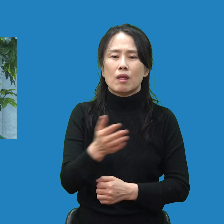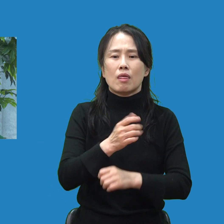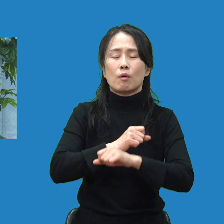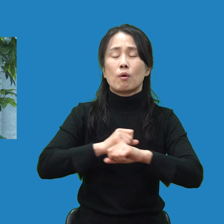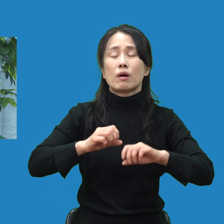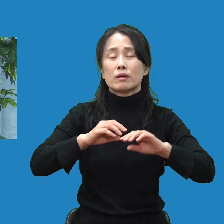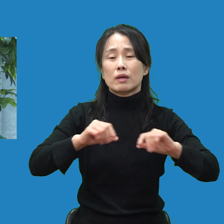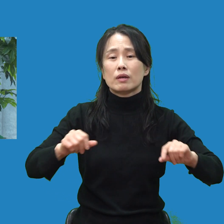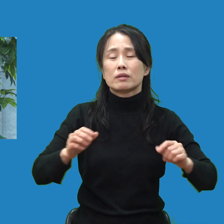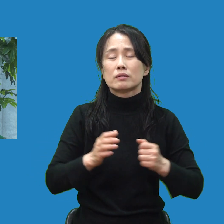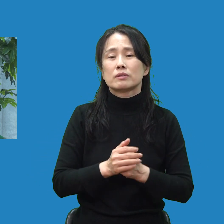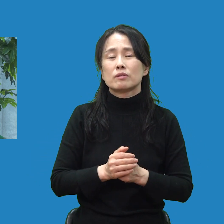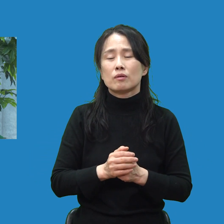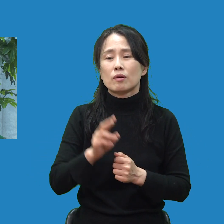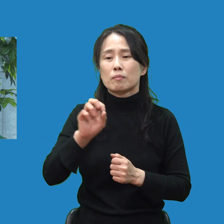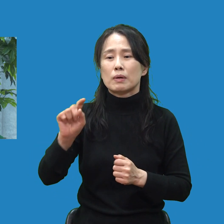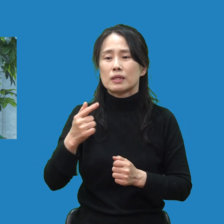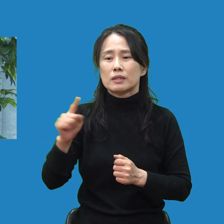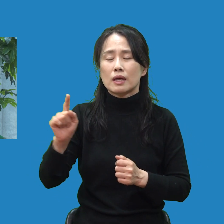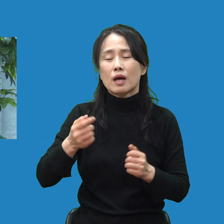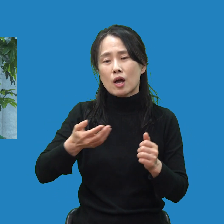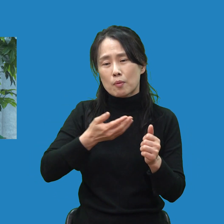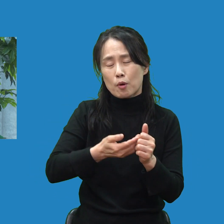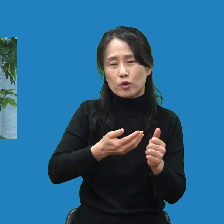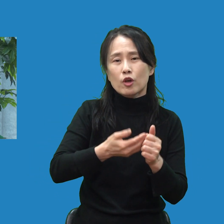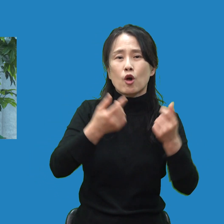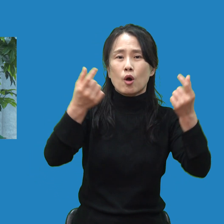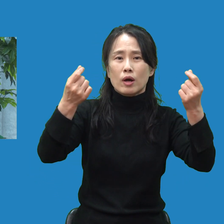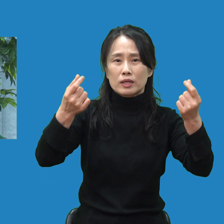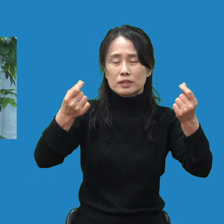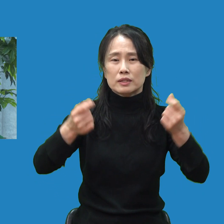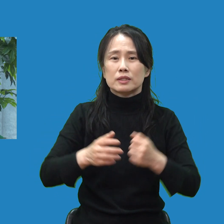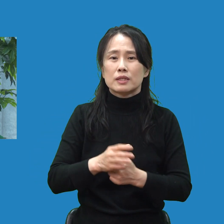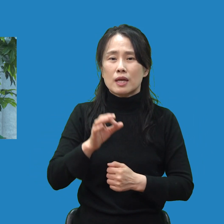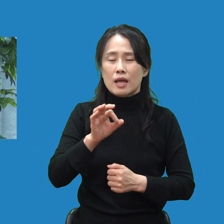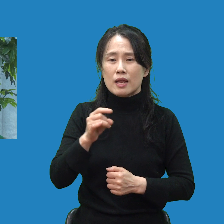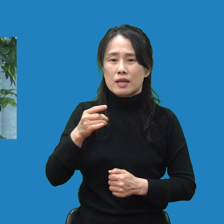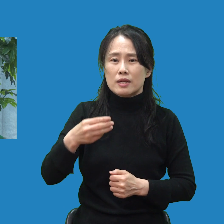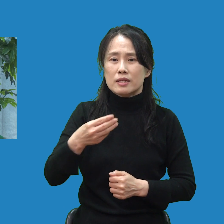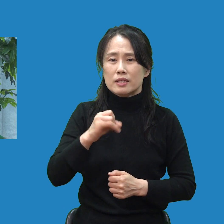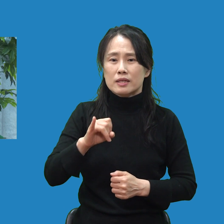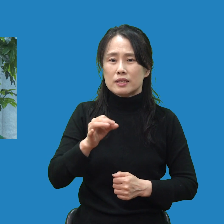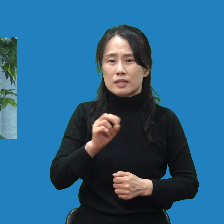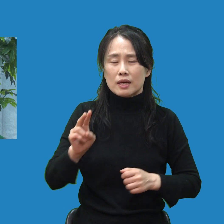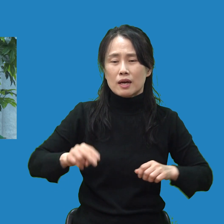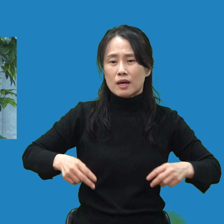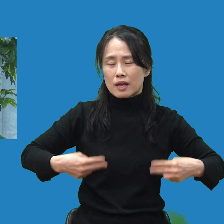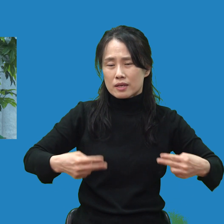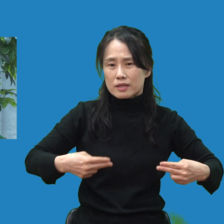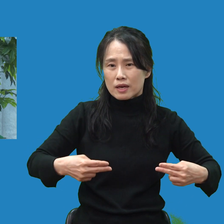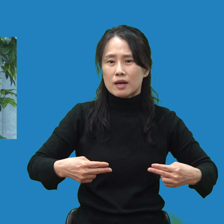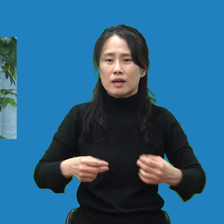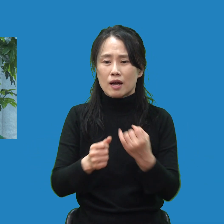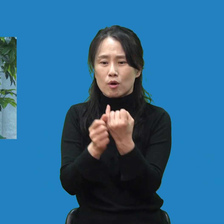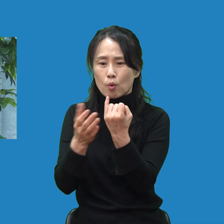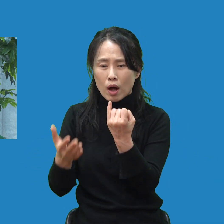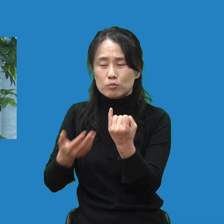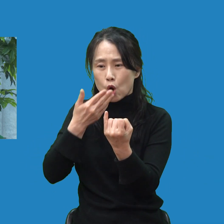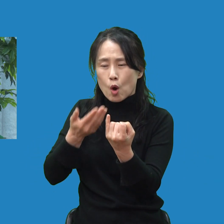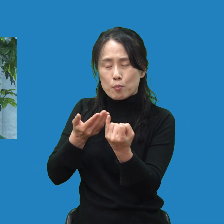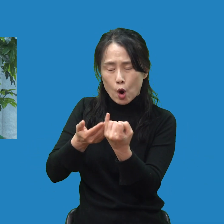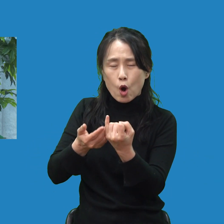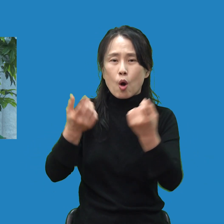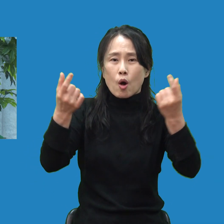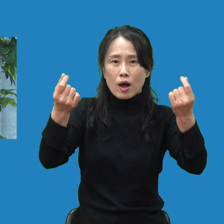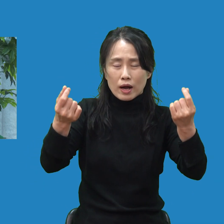만나를 먹인 것처럼 엘리야가 사르밧 과부와 그 아들을 먹인 것처럼 엘리사가 보리빵 20개로 생도 100명을